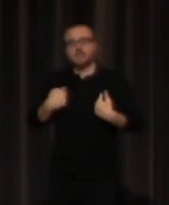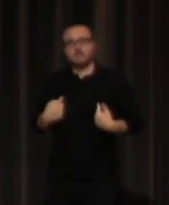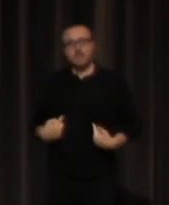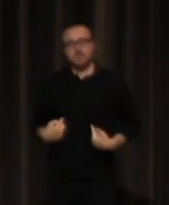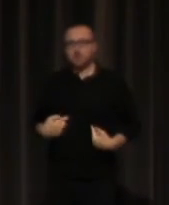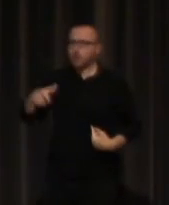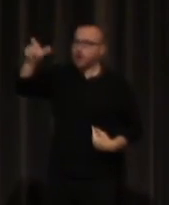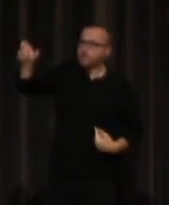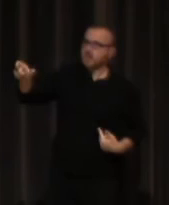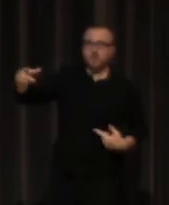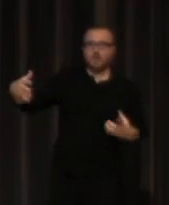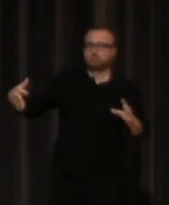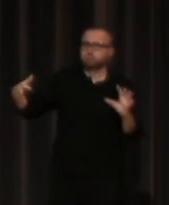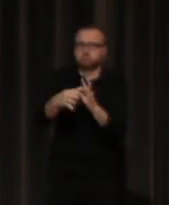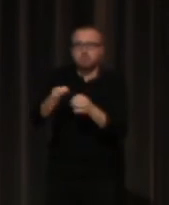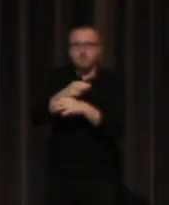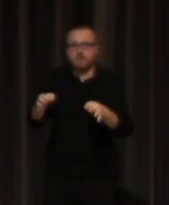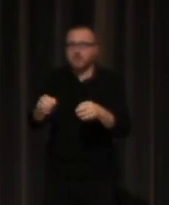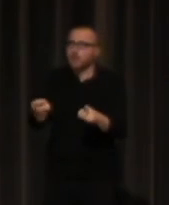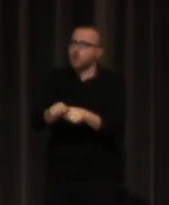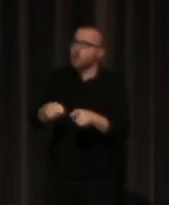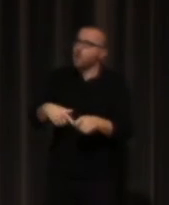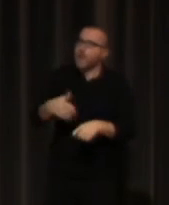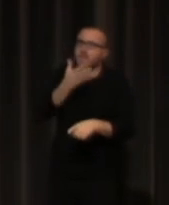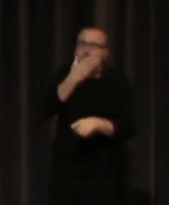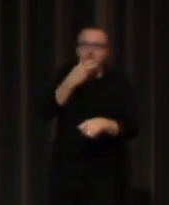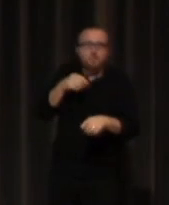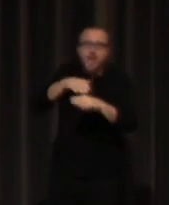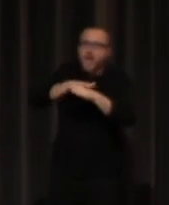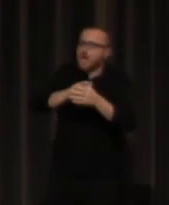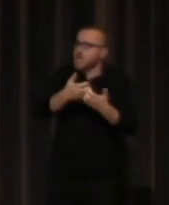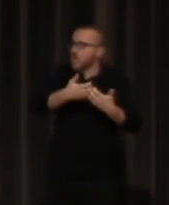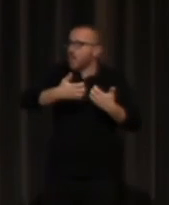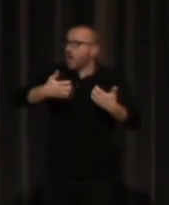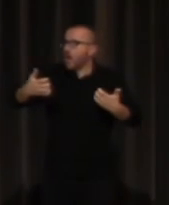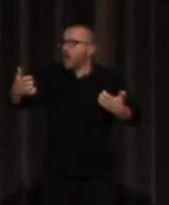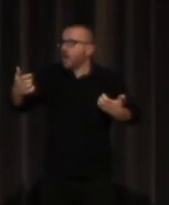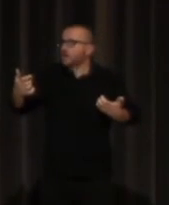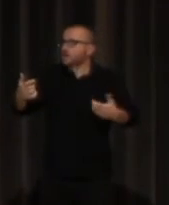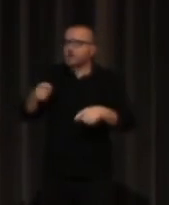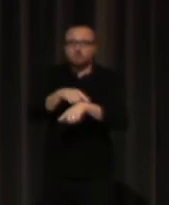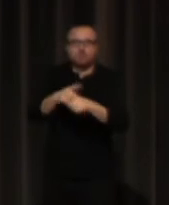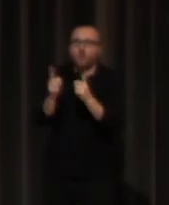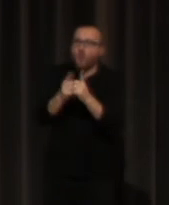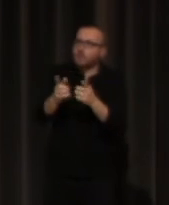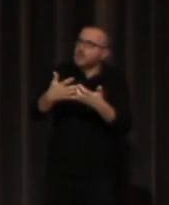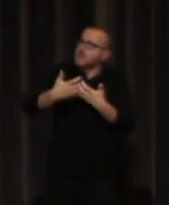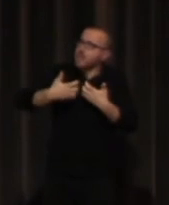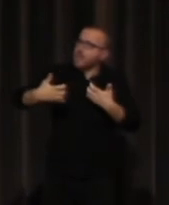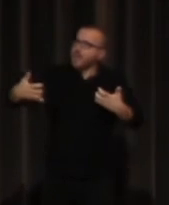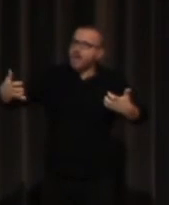presència, un instant d'eternitat, una intuïció d'alguna mena de